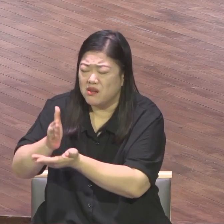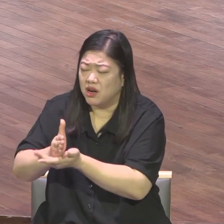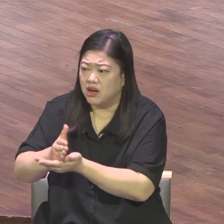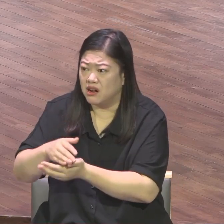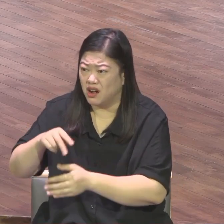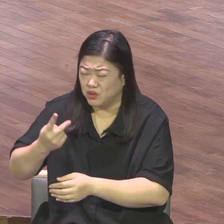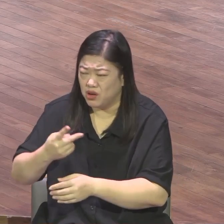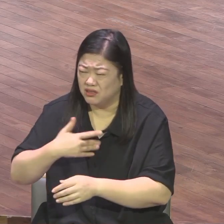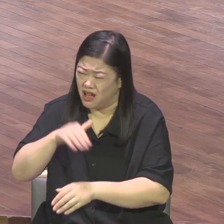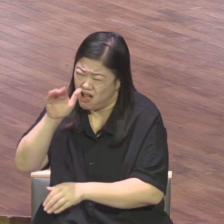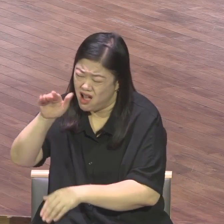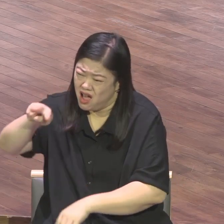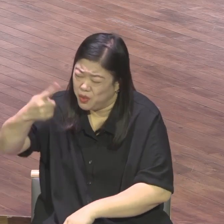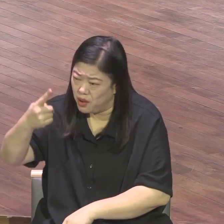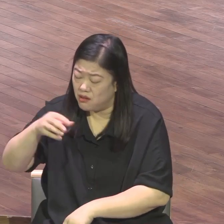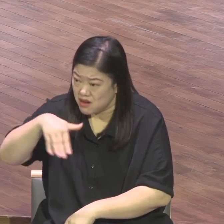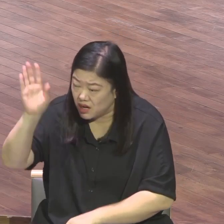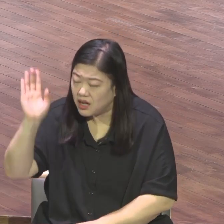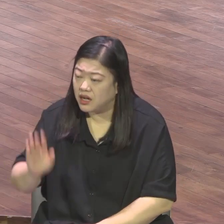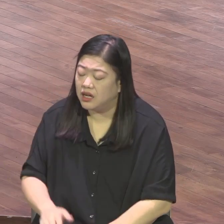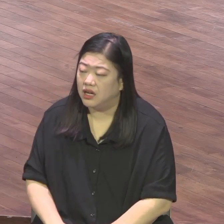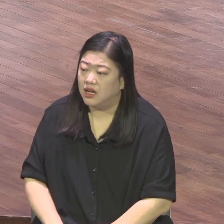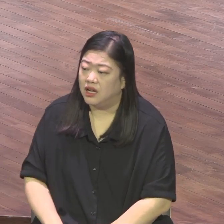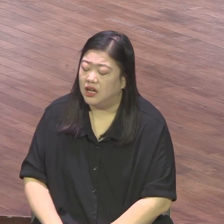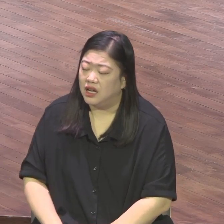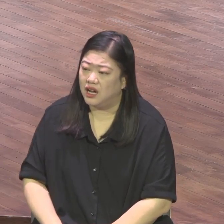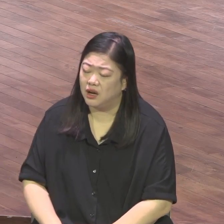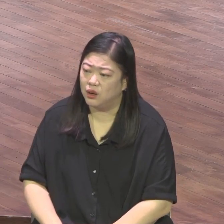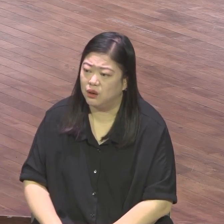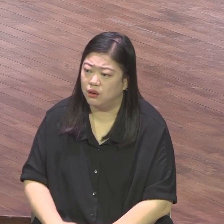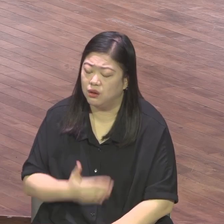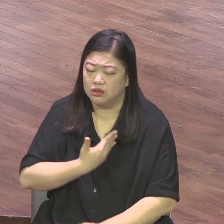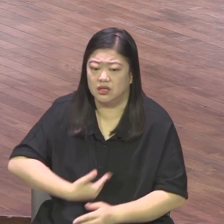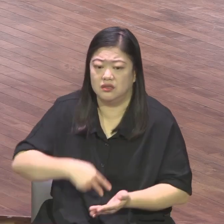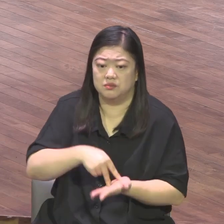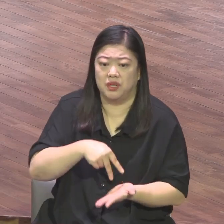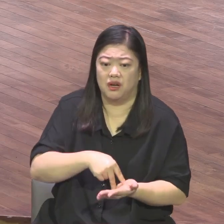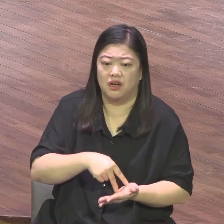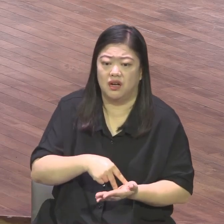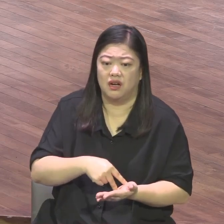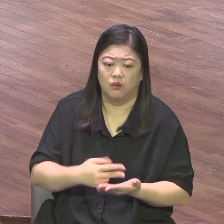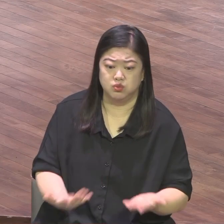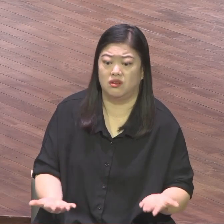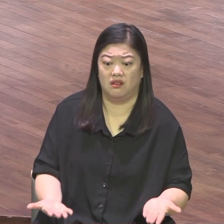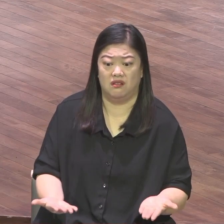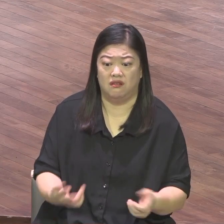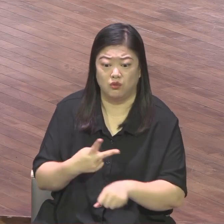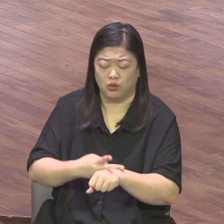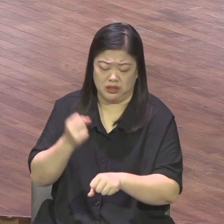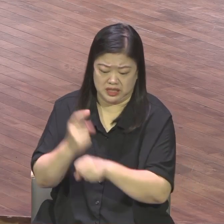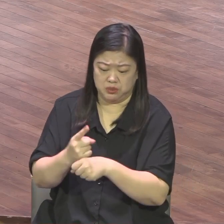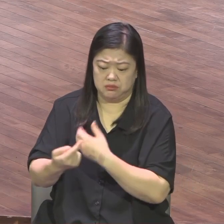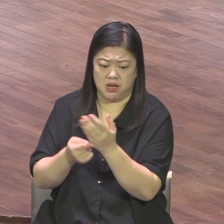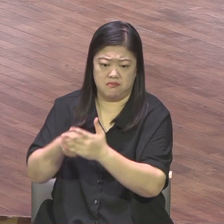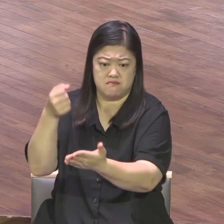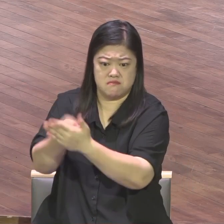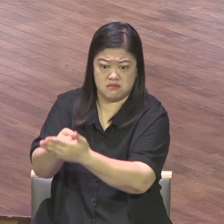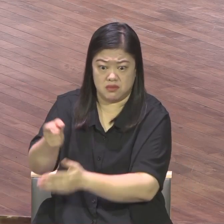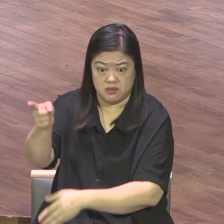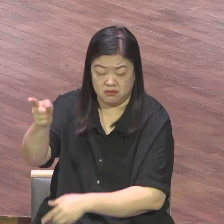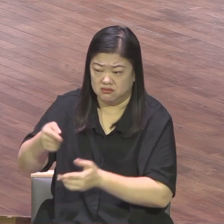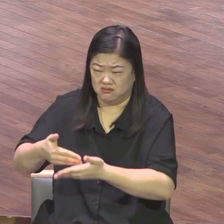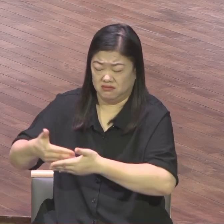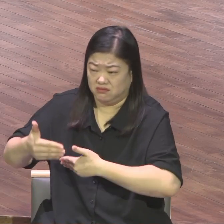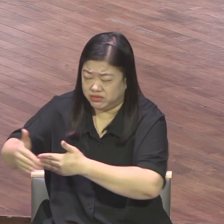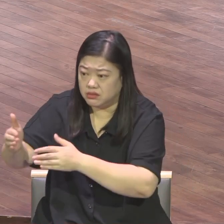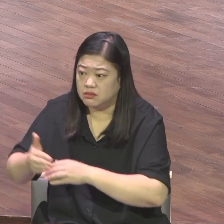바울은 57년 오순절 직전 예루살렘에 입성합니다. 그리고 예루살렘 교회에 있는 야고보와